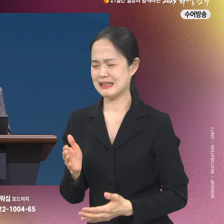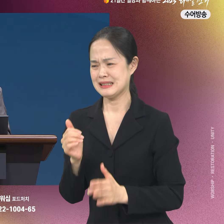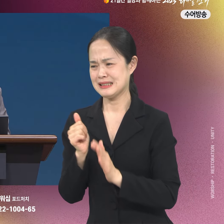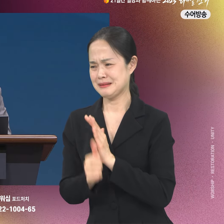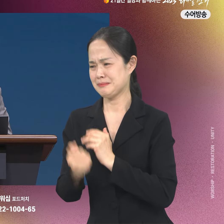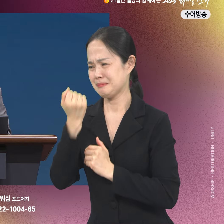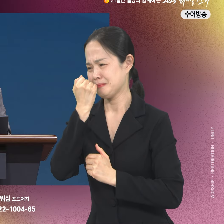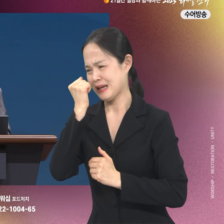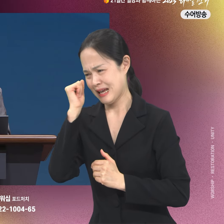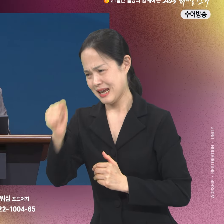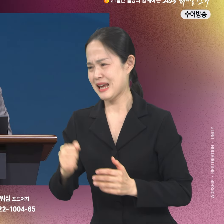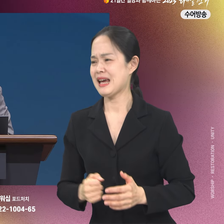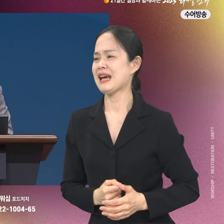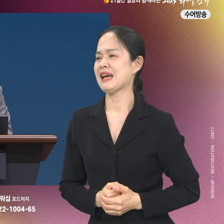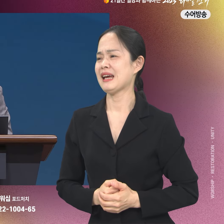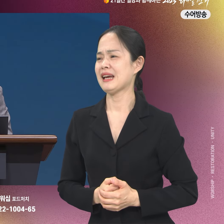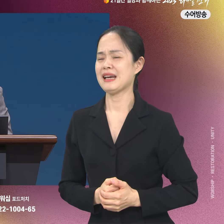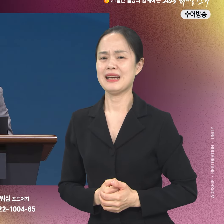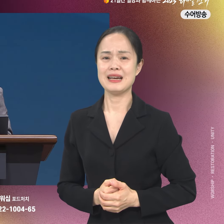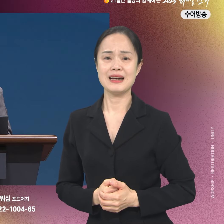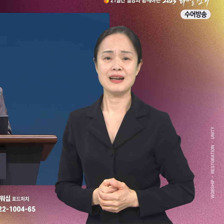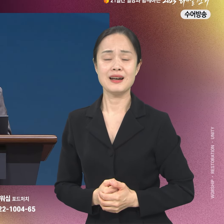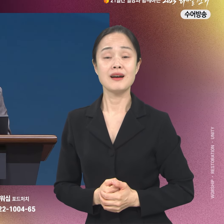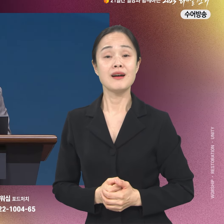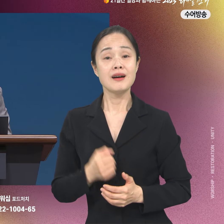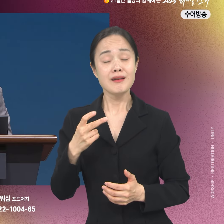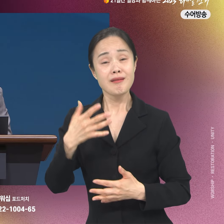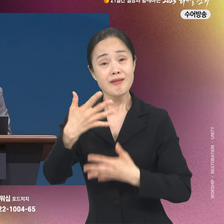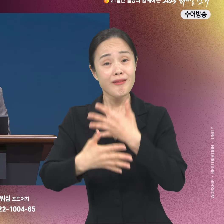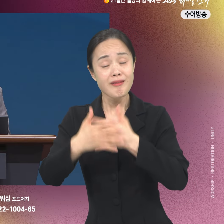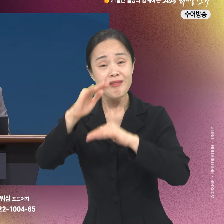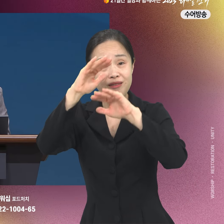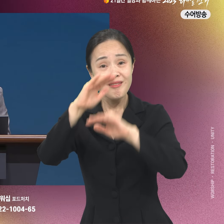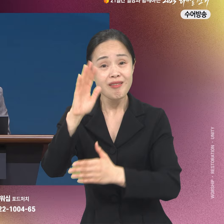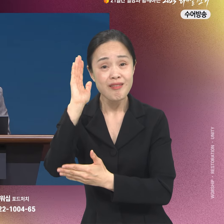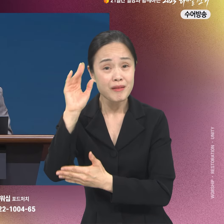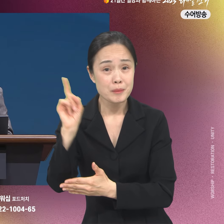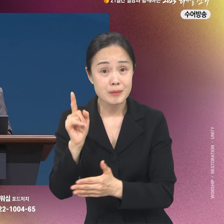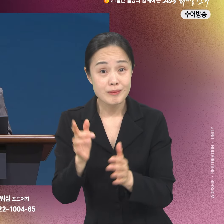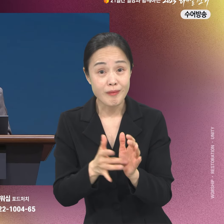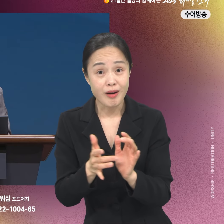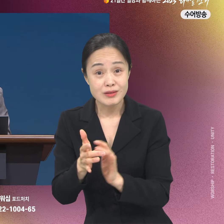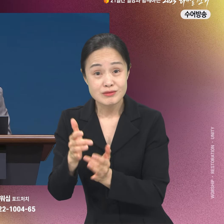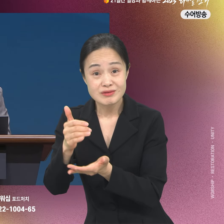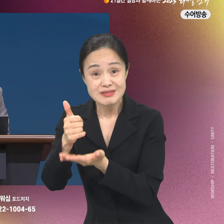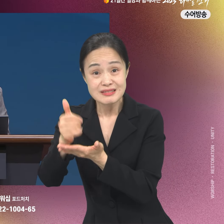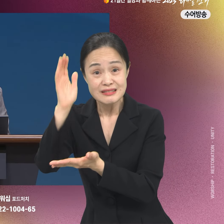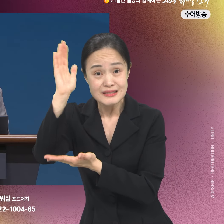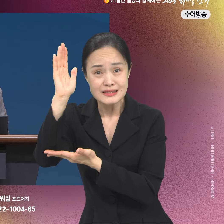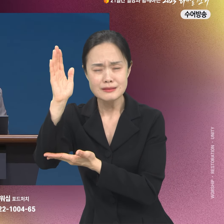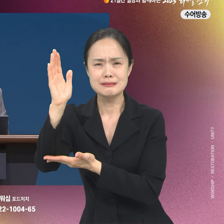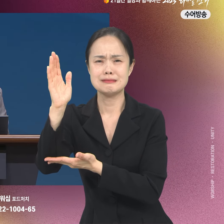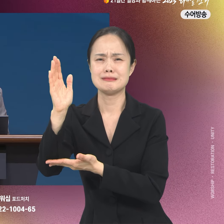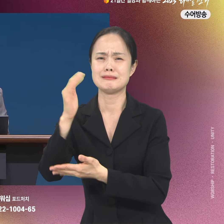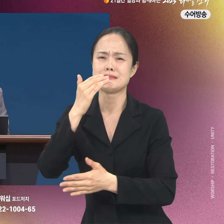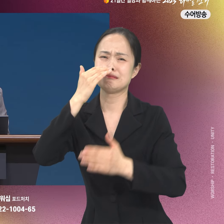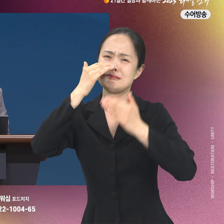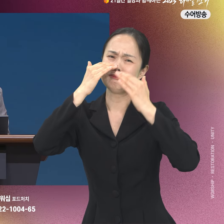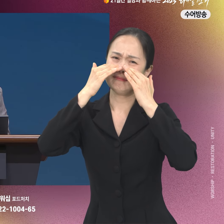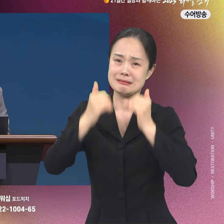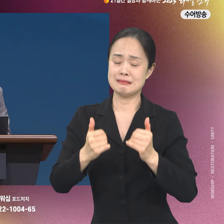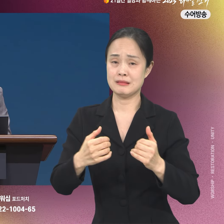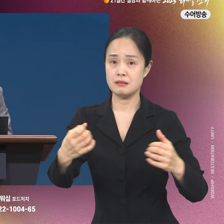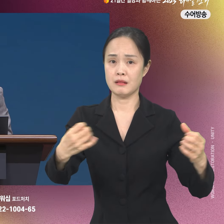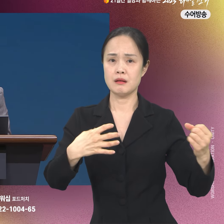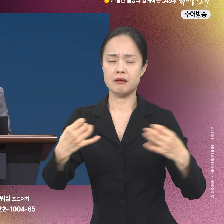이야기여야 된다는 이야기 자체가 말도 안 된다라고 생각하시는 거죠. 많은 분들이. 제가 헐리우드